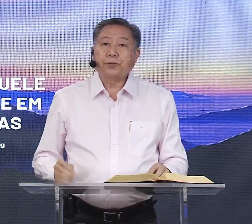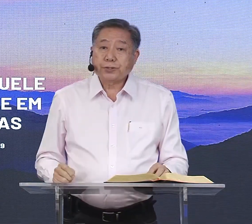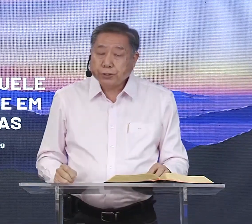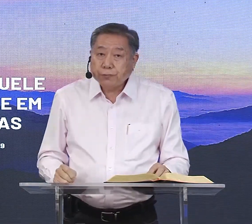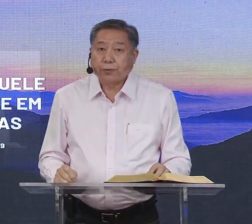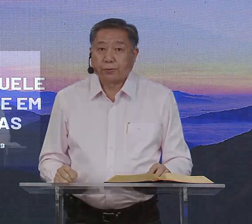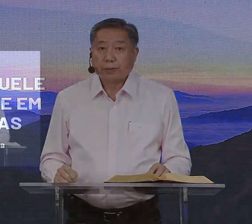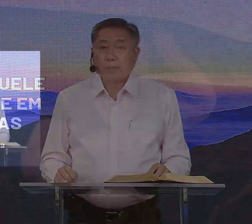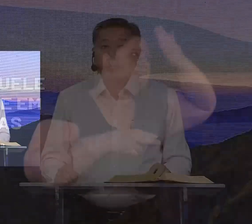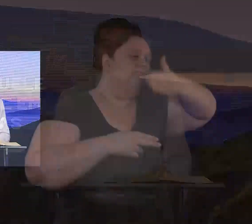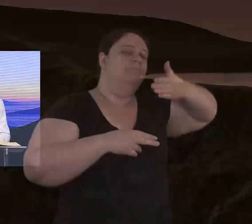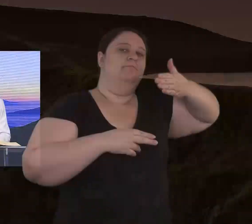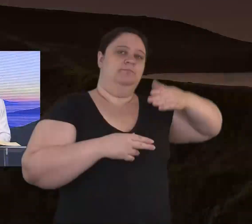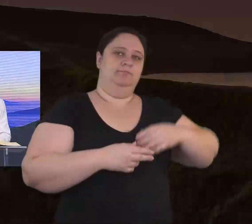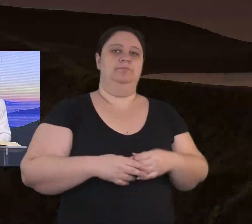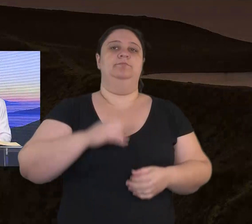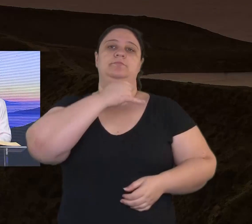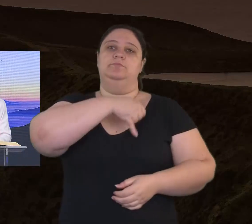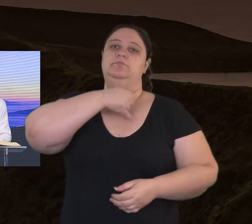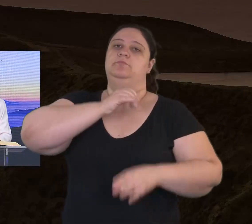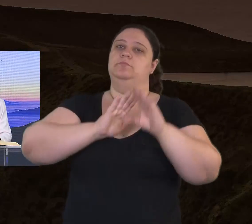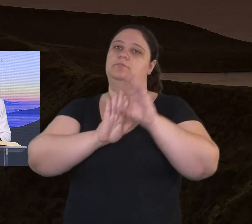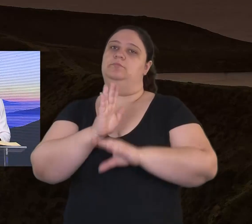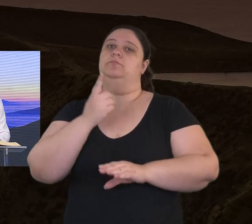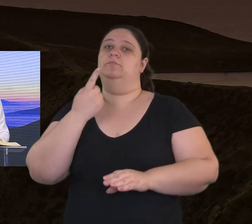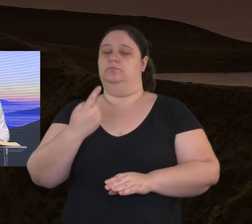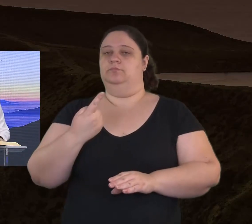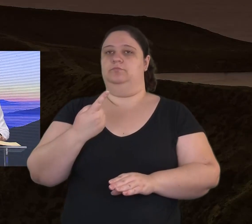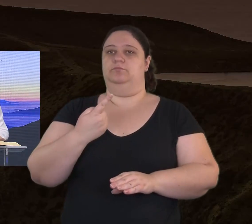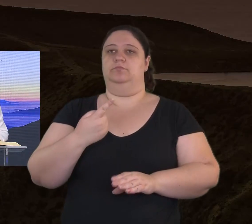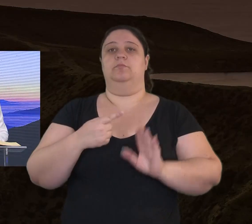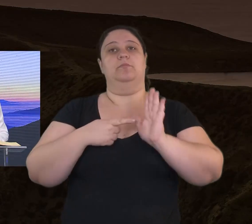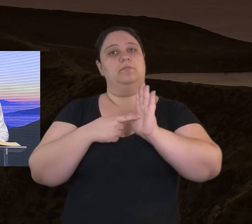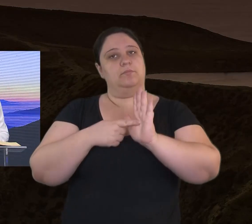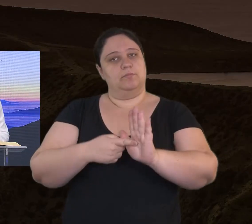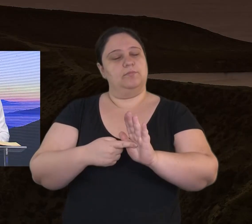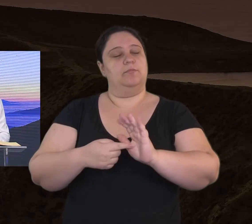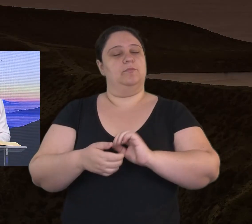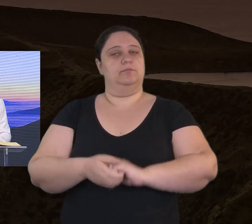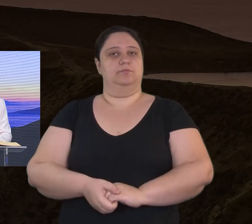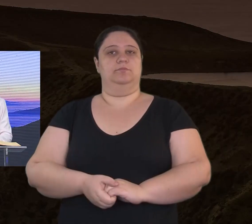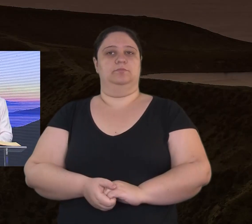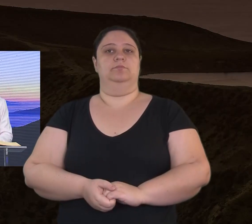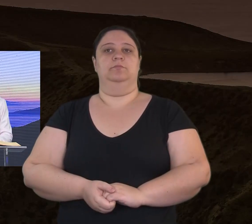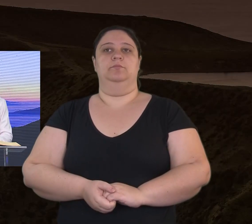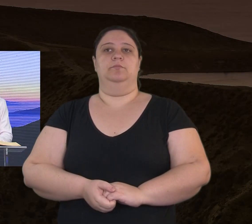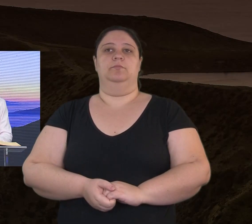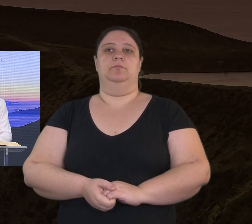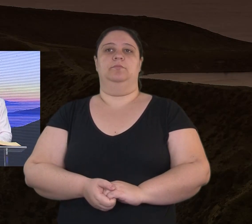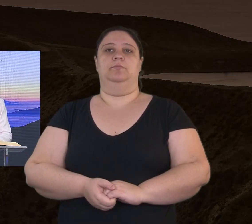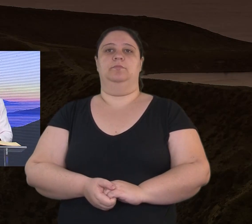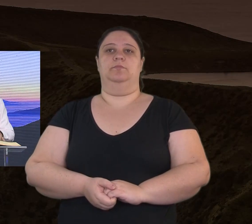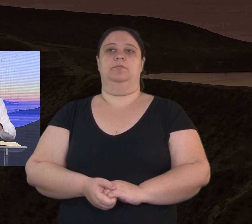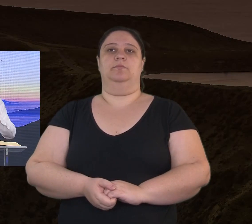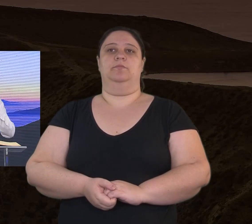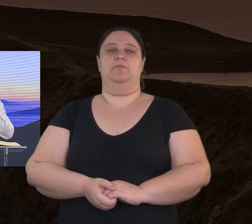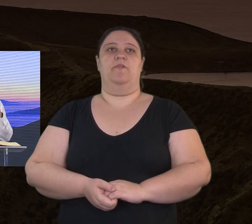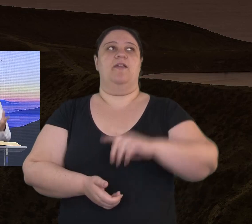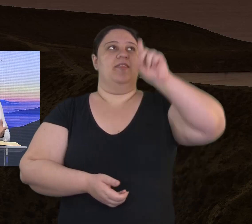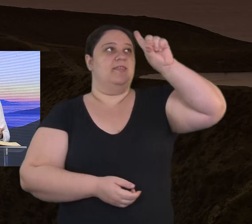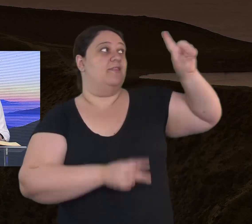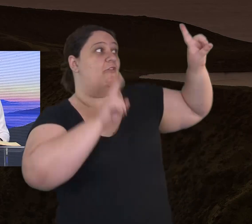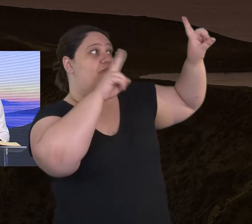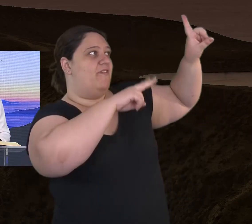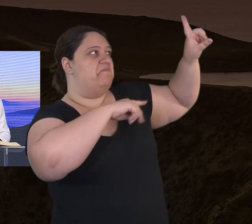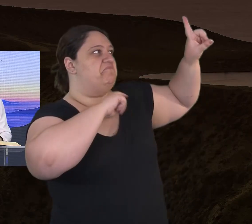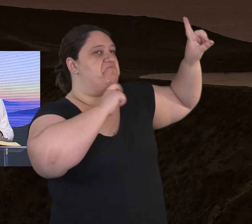Deus invisível. Em João capítulo 1, ele diz que Deus, né, ninguém jamais viu